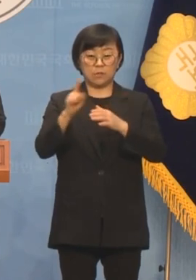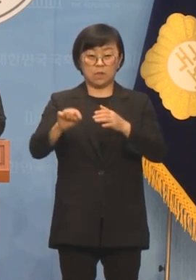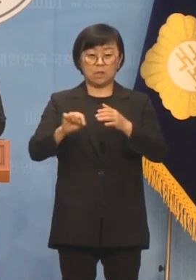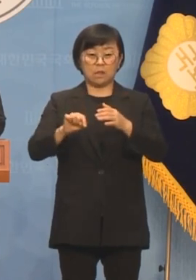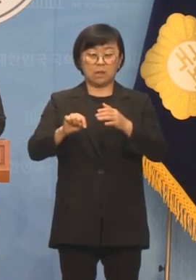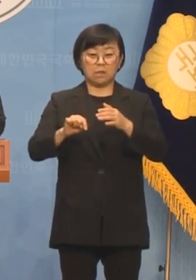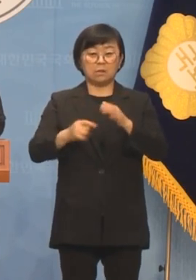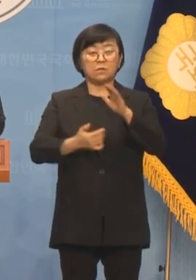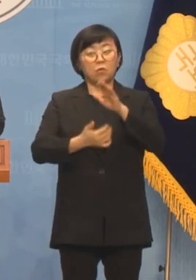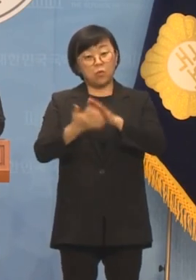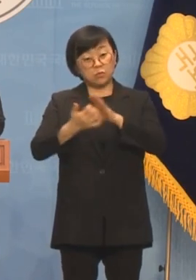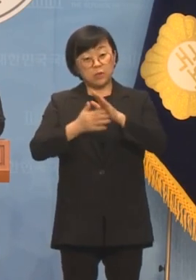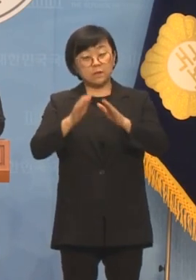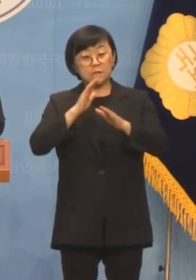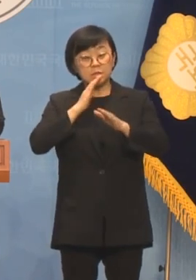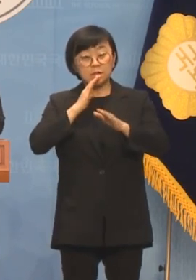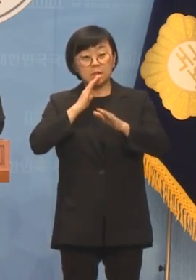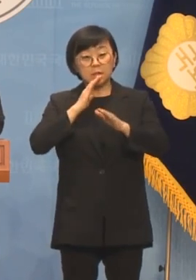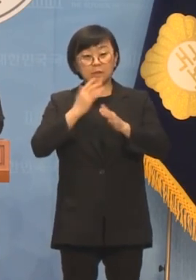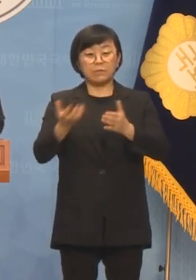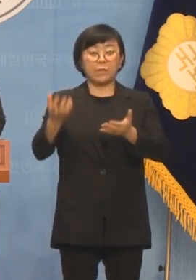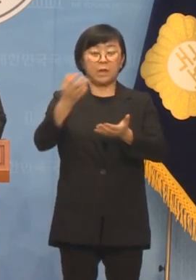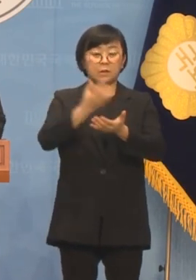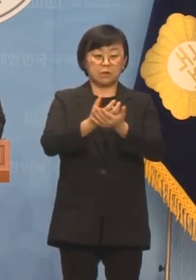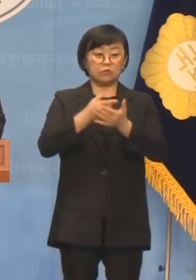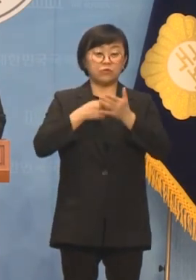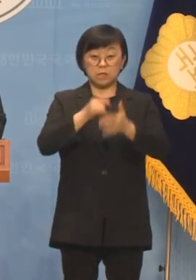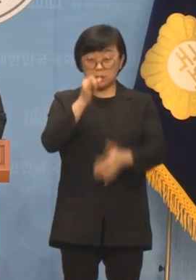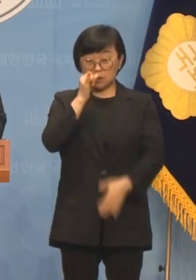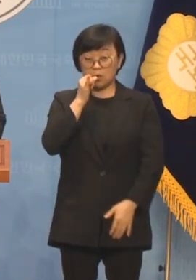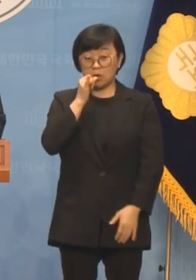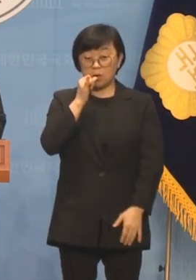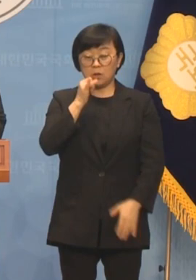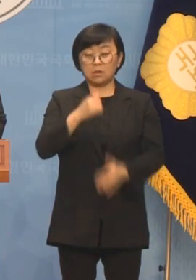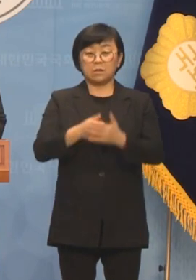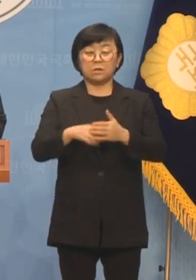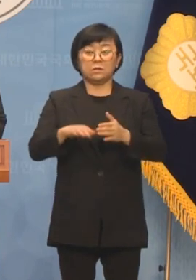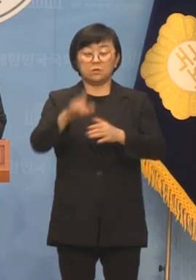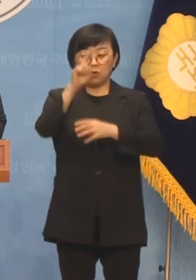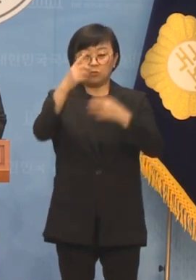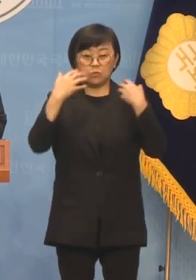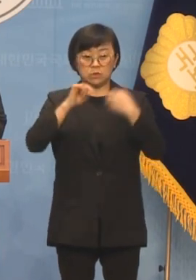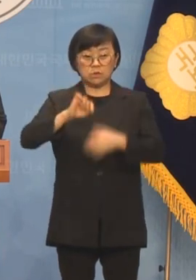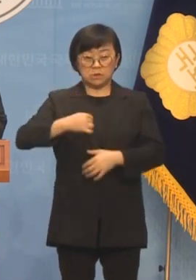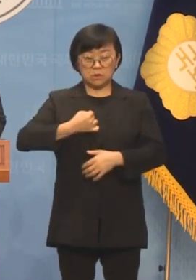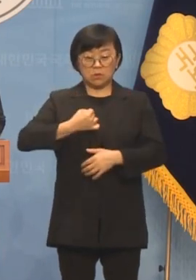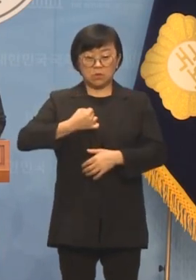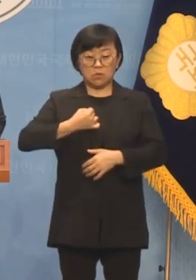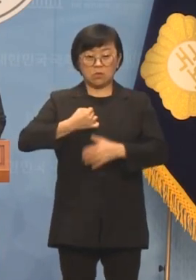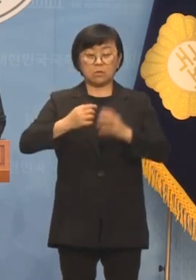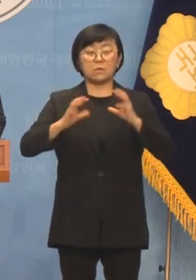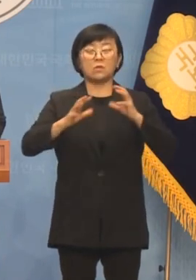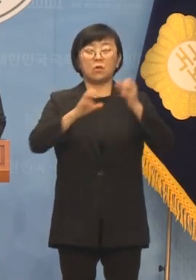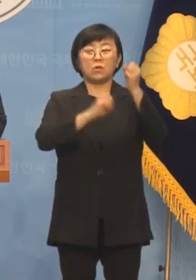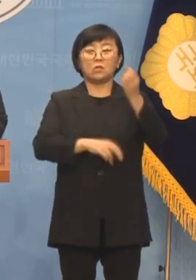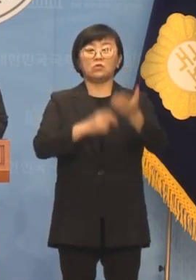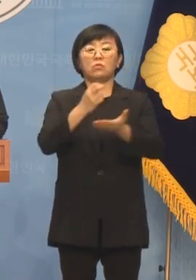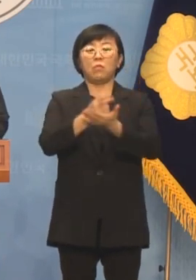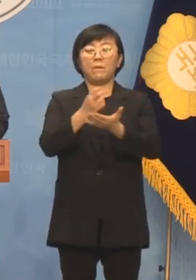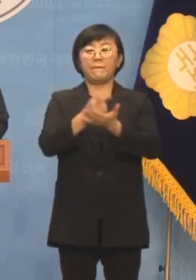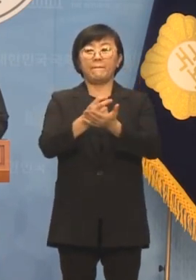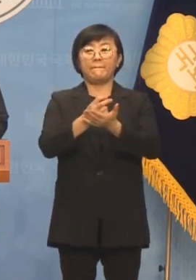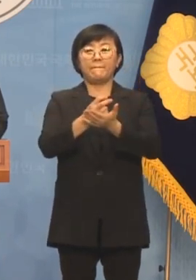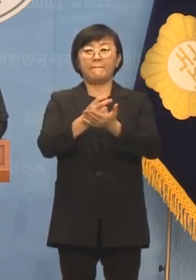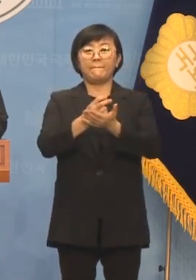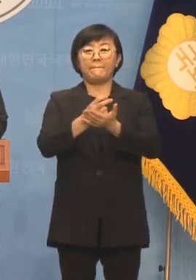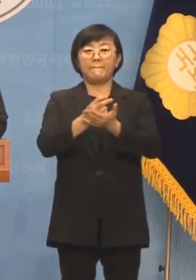자별적인 콤수가 실제로 반영되어 추진된다면 이는 정부 스스로 근로기준법,